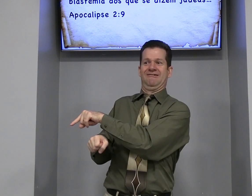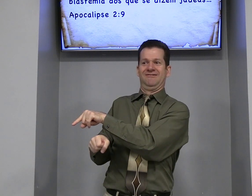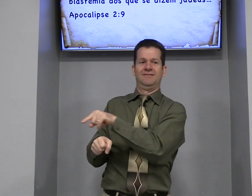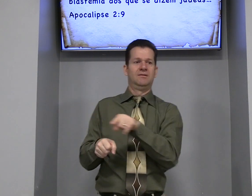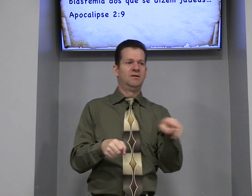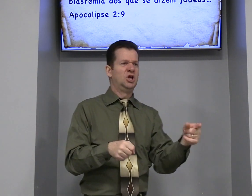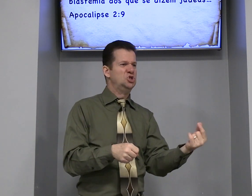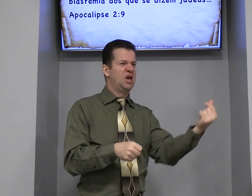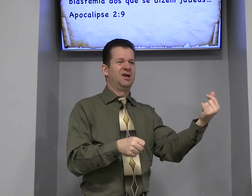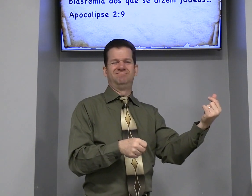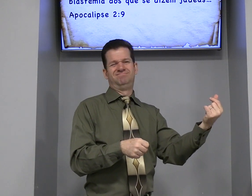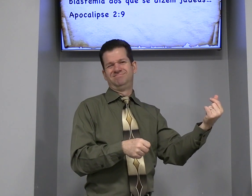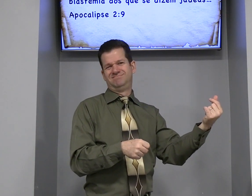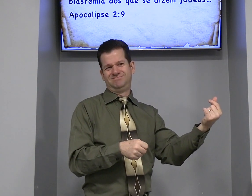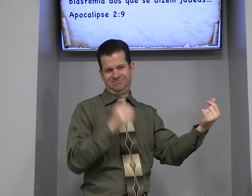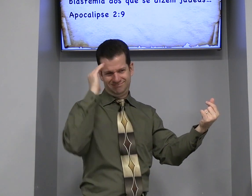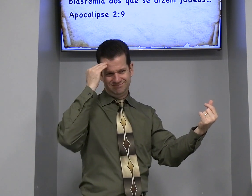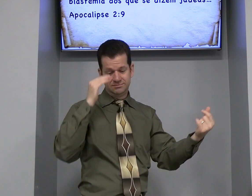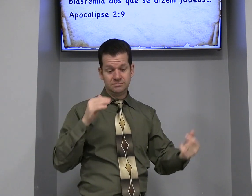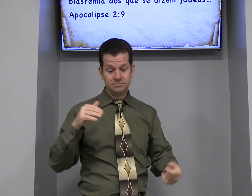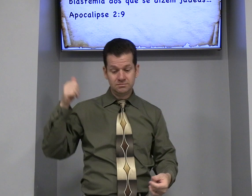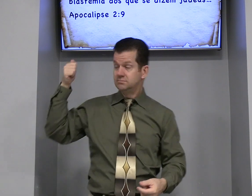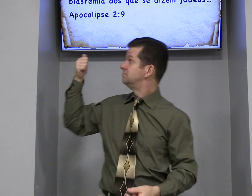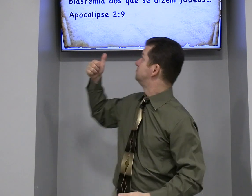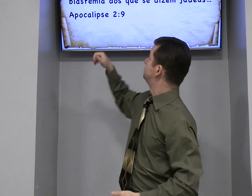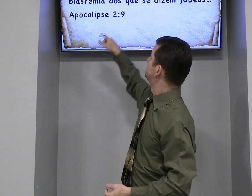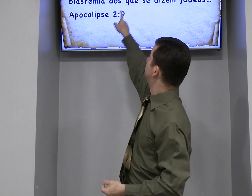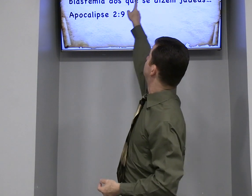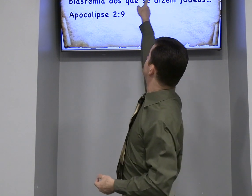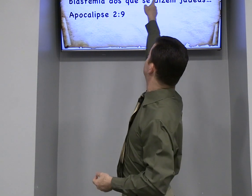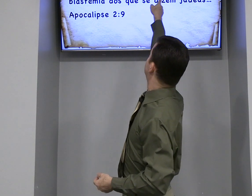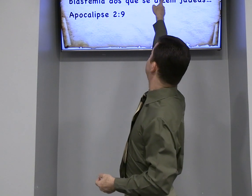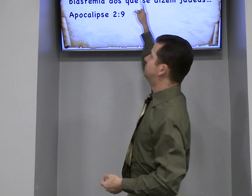do que riquezas, o dinheiro.